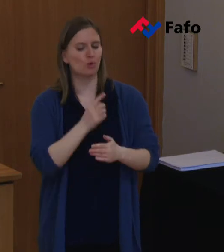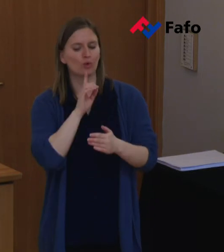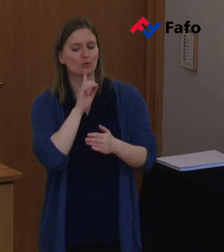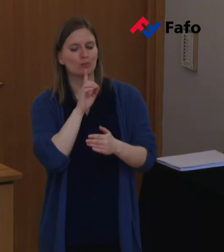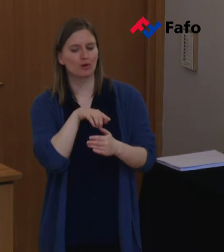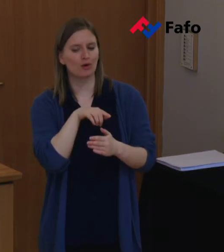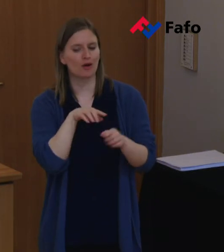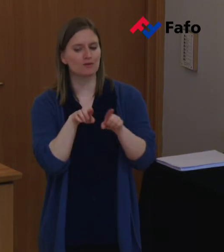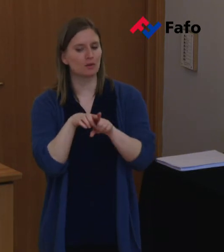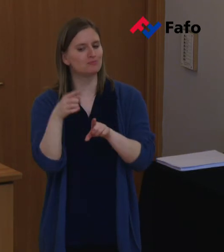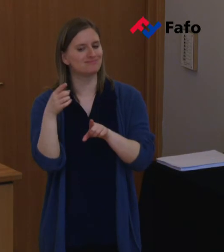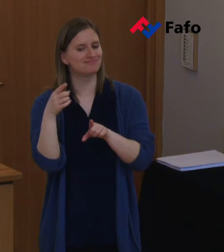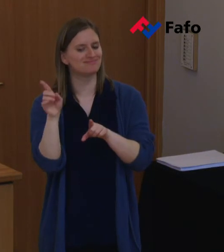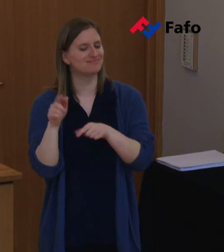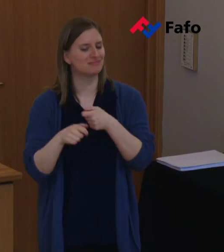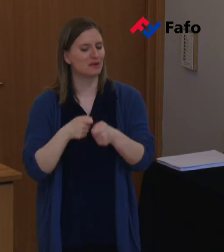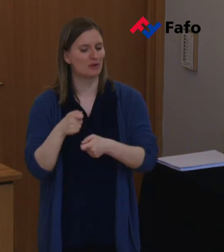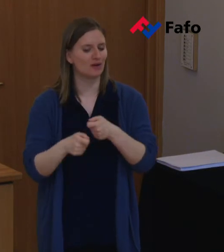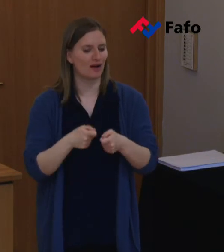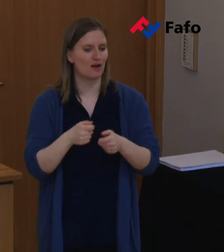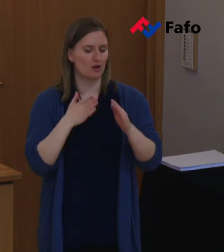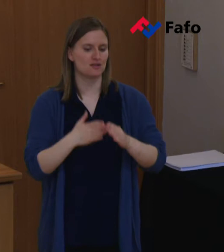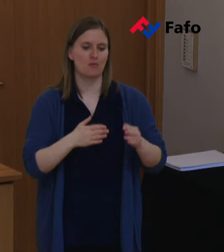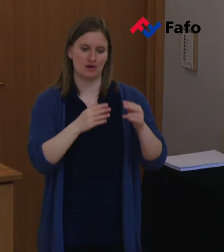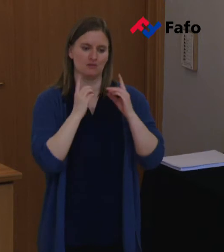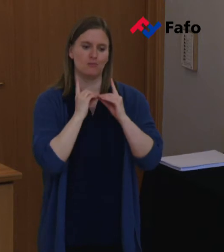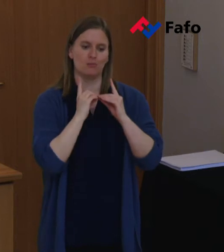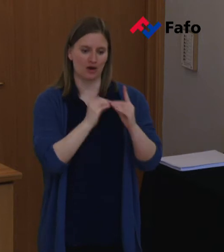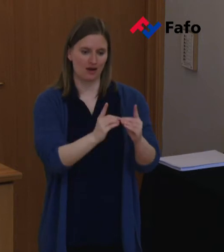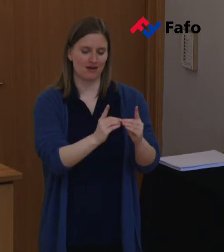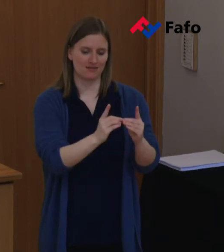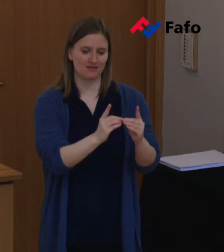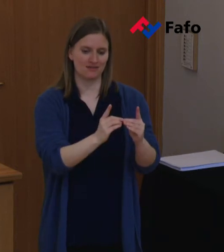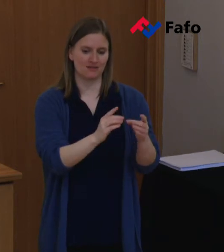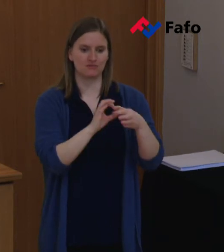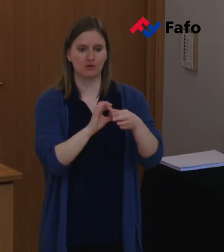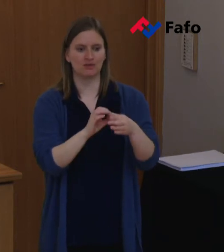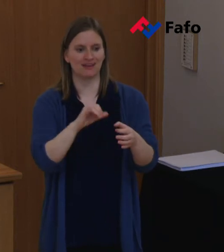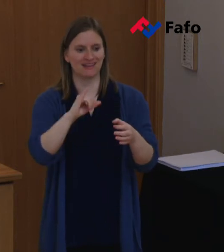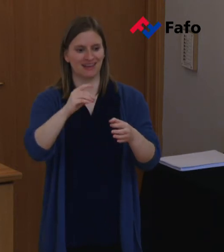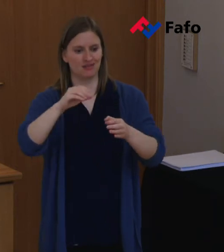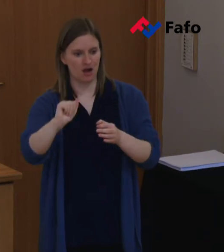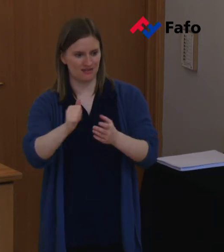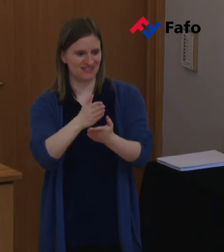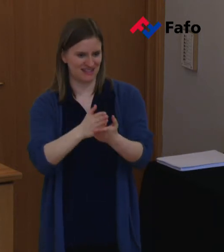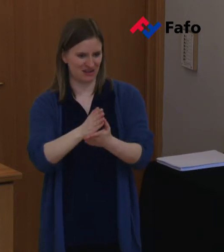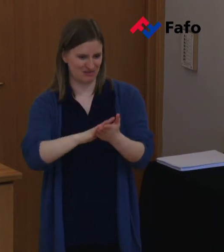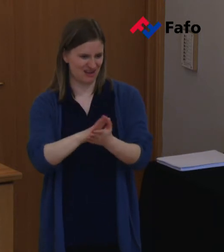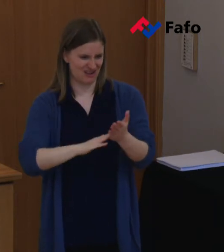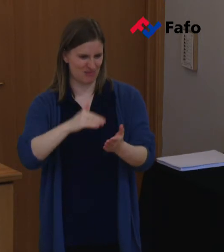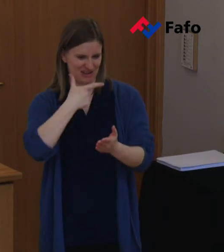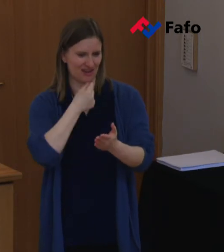som er gjort her, og vi hadde akkurat samme parallellen i forhold til kanskje Ida-saken, som dere jo sikkert kjenner godt